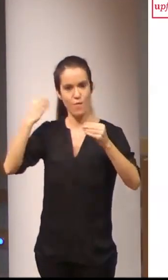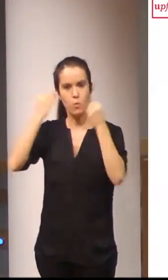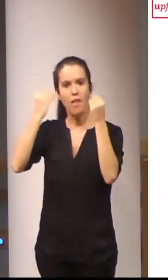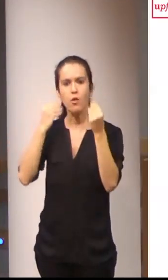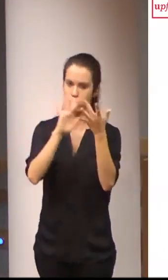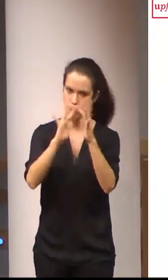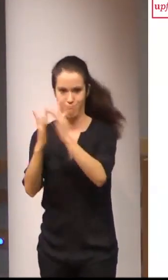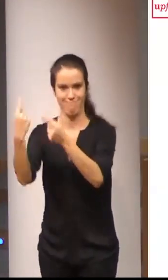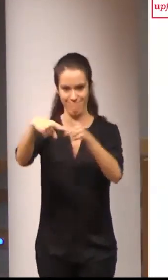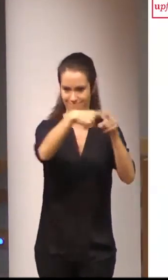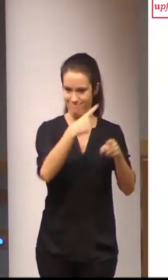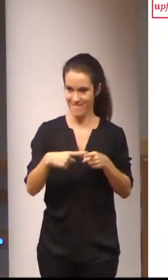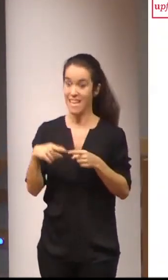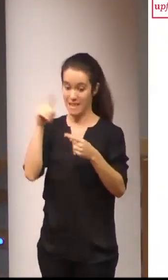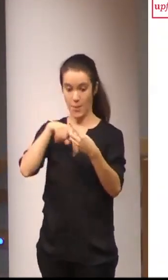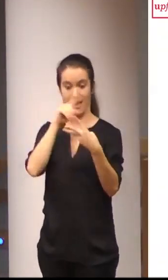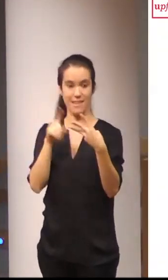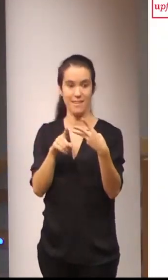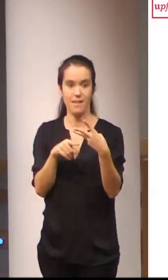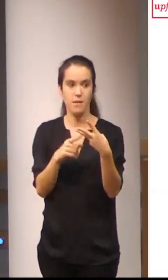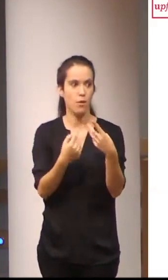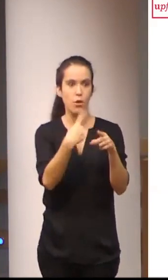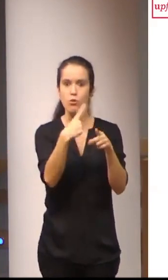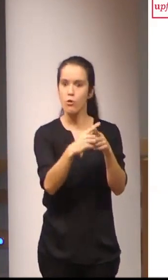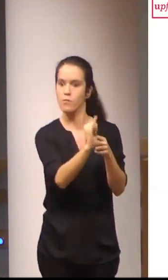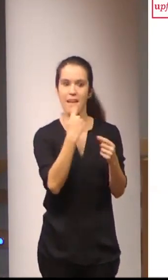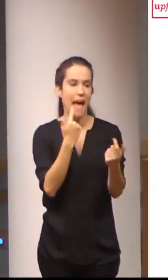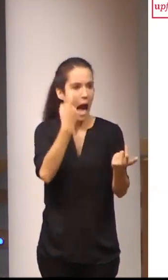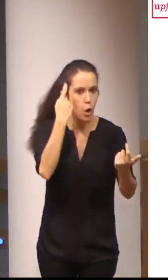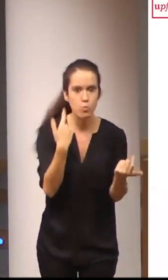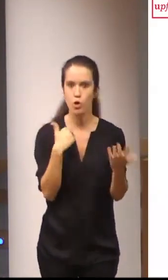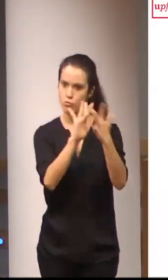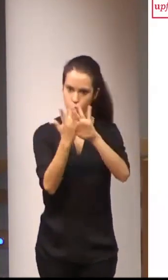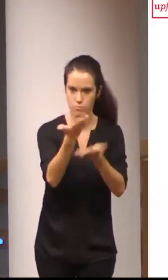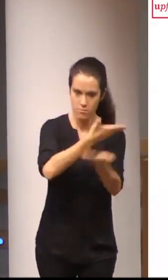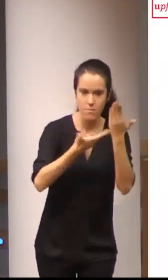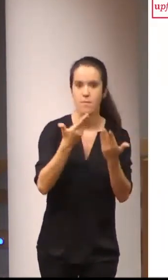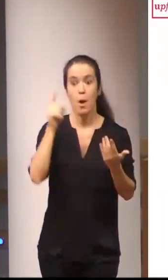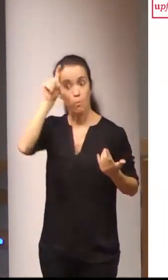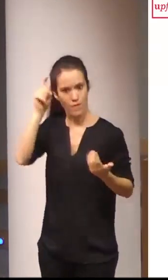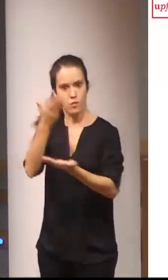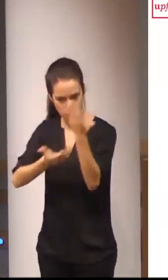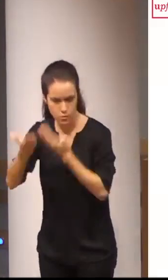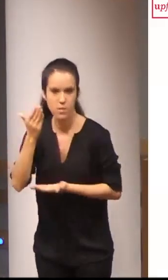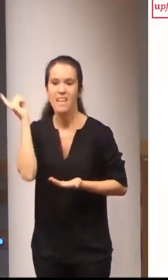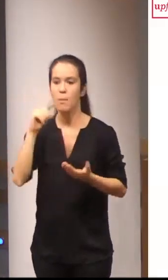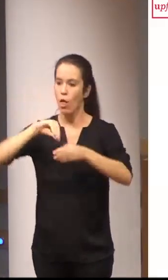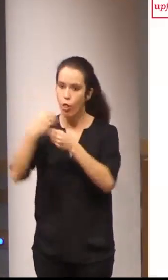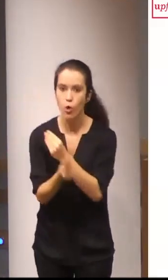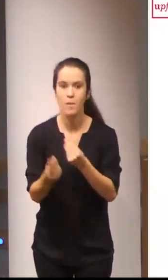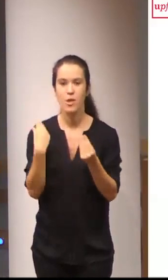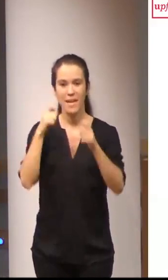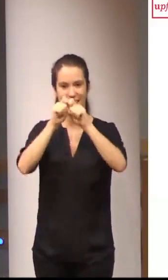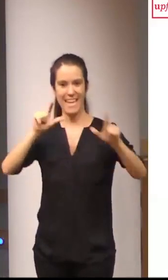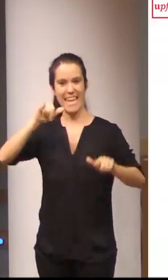interactuar con todos los elementos que comparte estudiantes, docentes, documentos, interfaces,